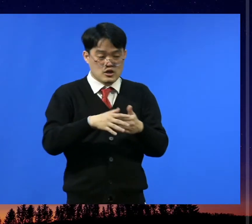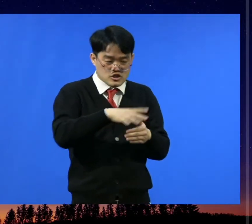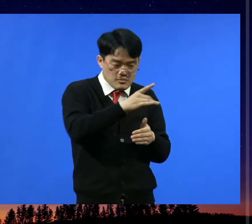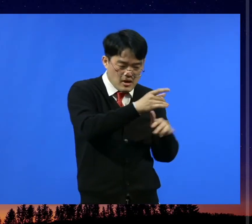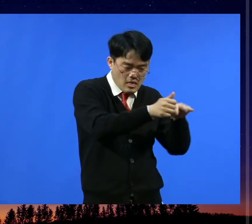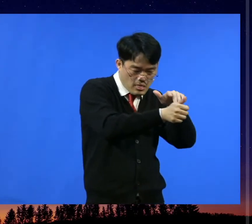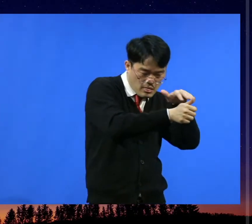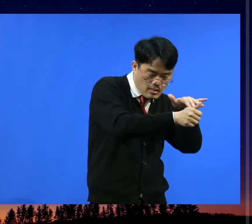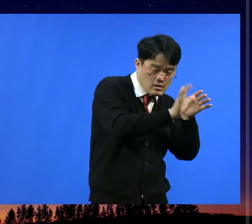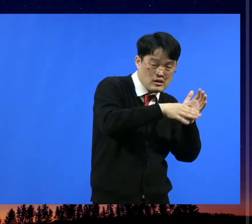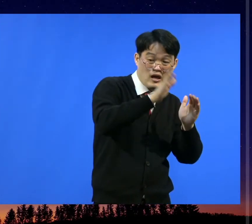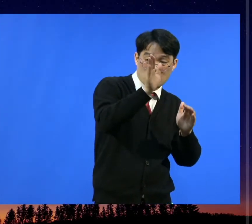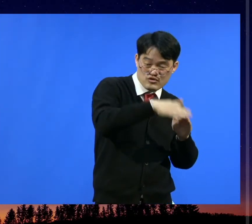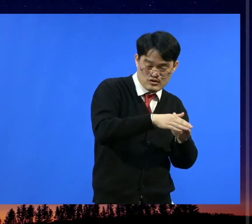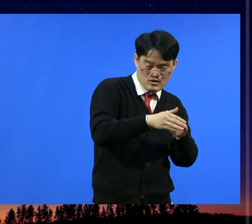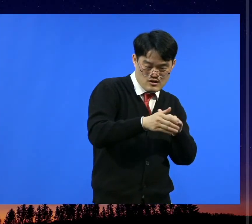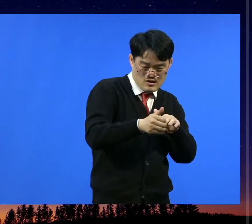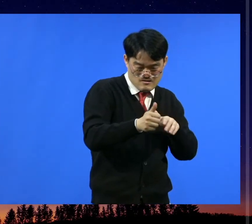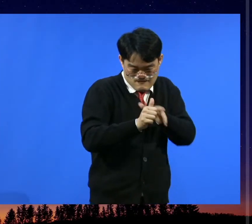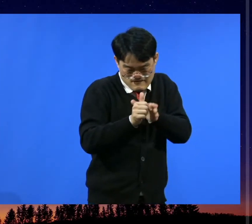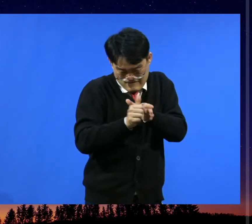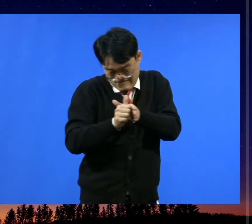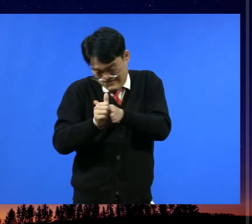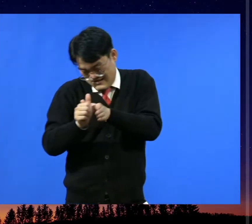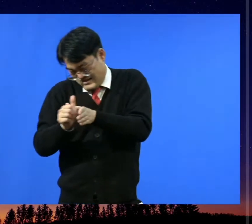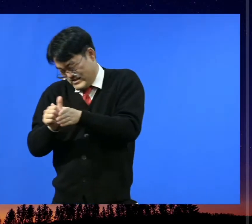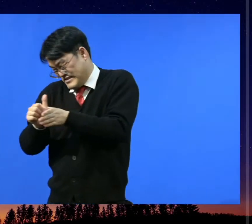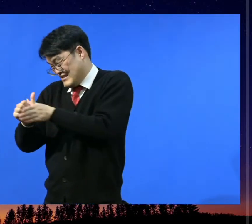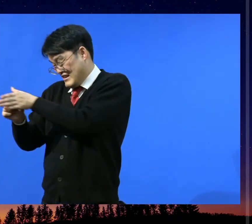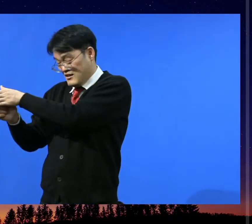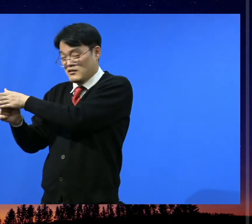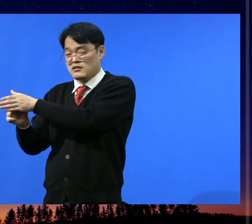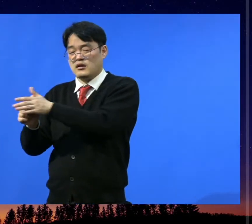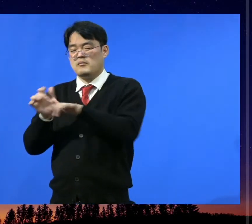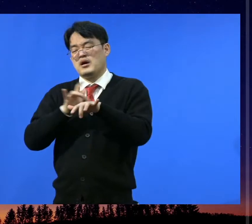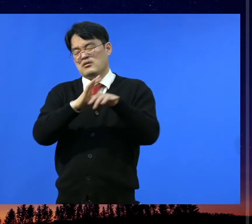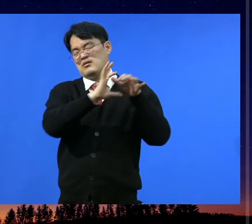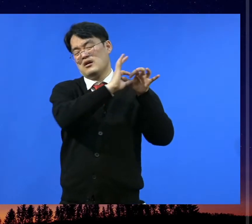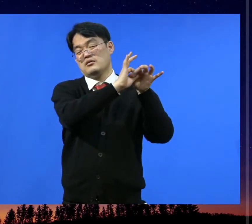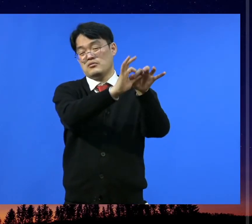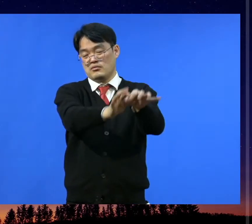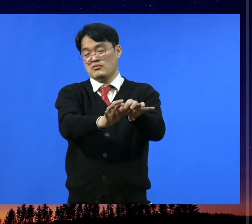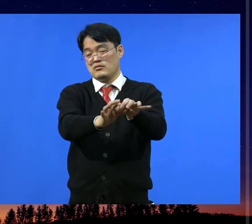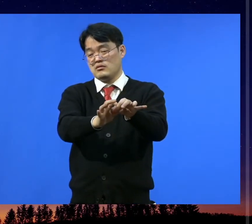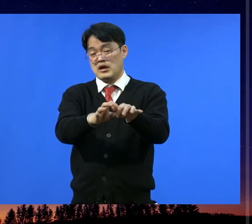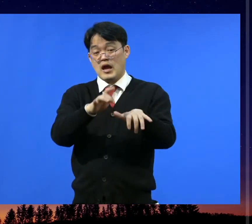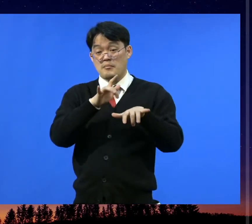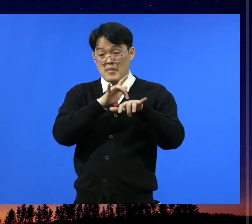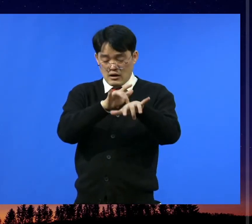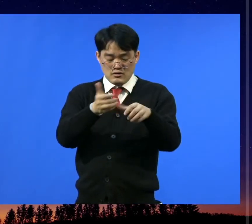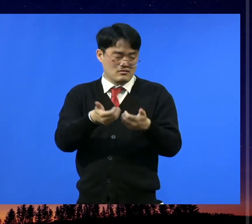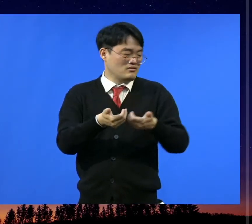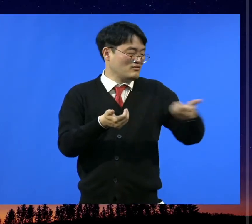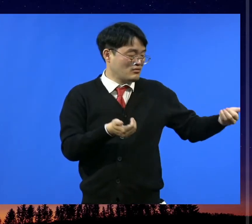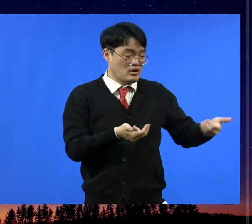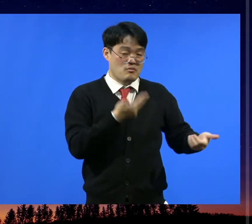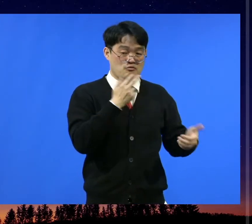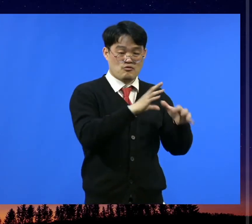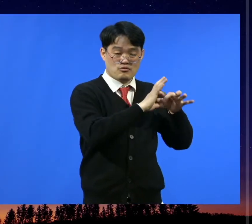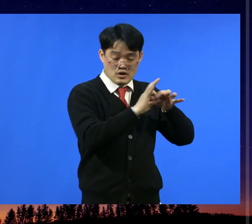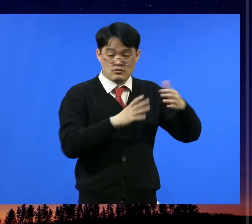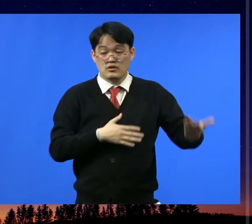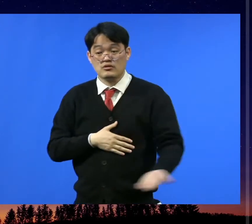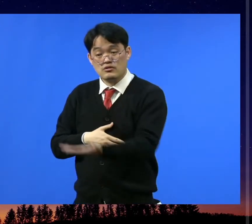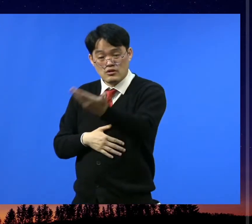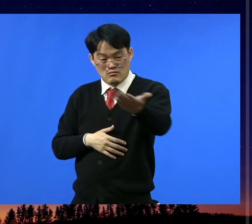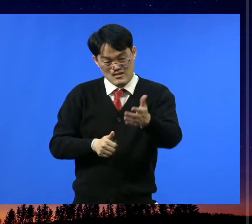떠나지 않아요, 여러분. 오늘 이 지상에 우리가 사는 동안에 마귀는 떠나지 않습니다. 계속해서 우리를 공격합니다.